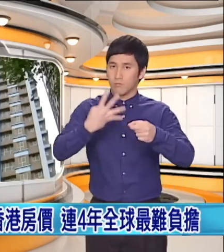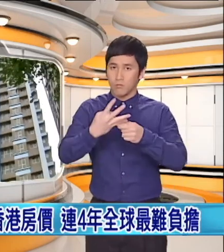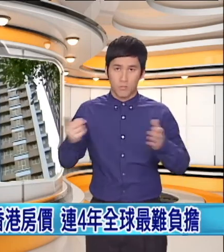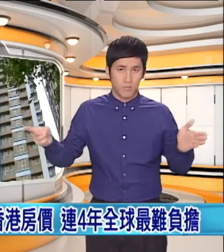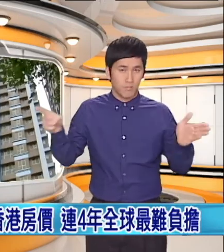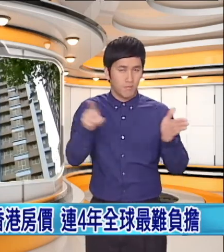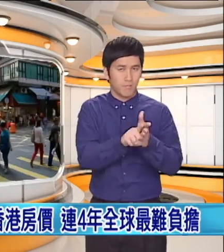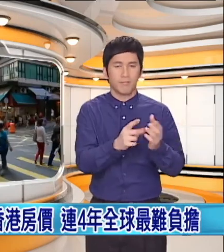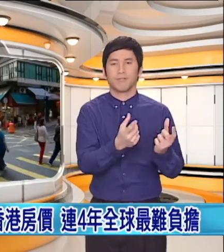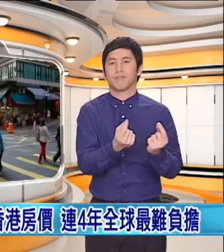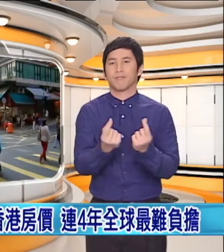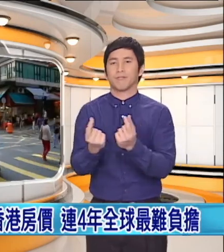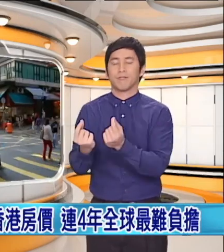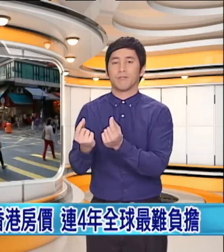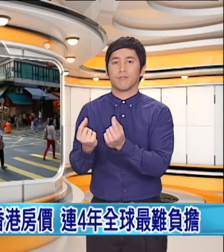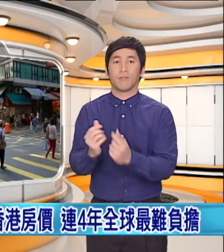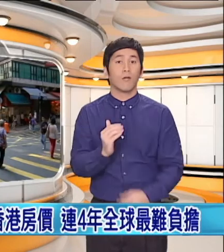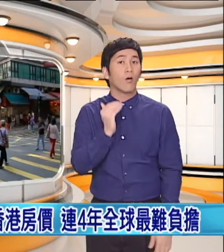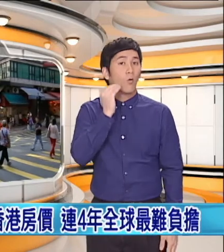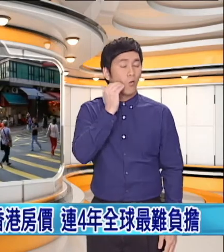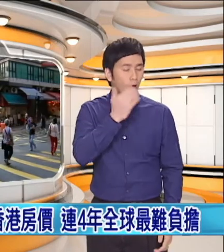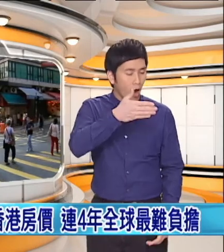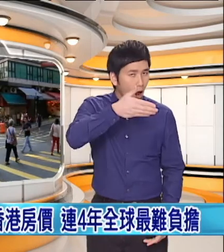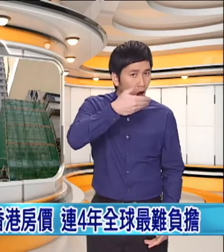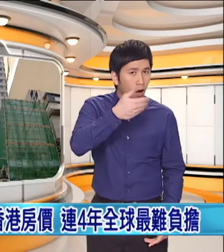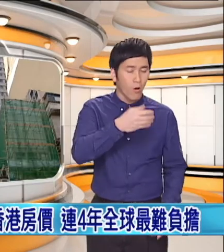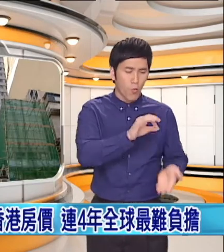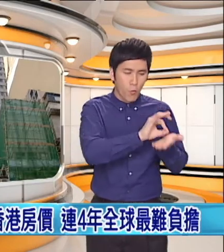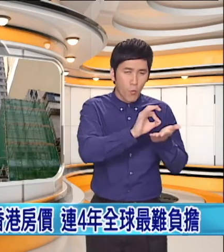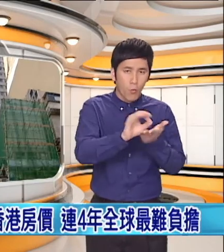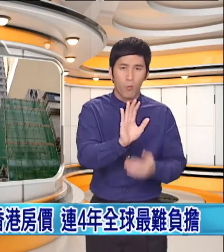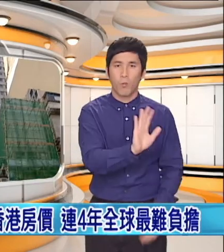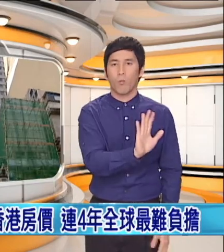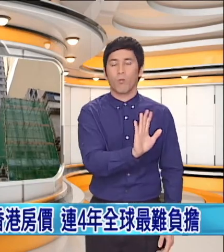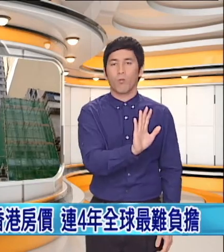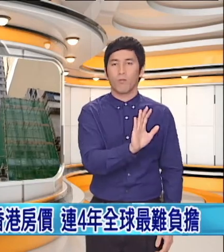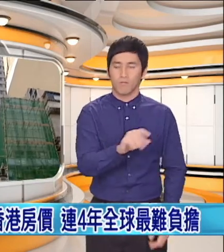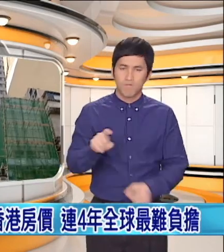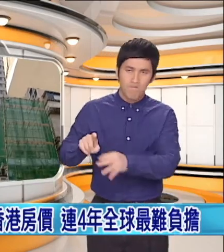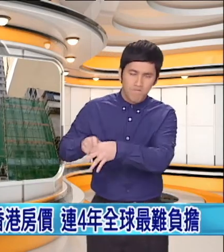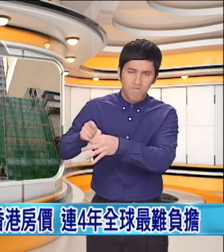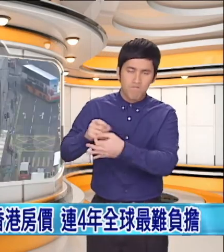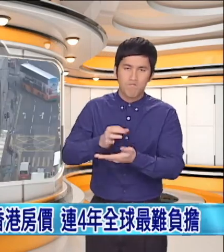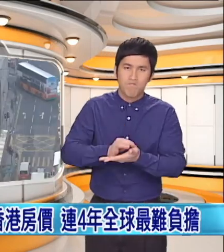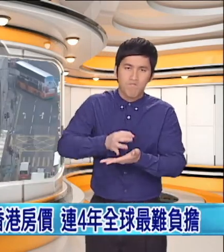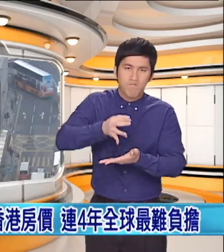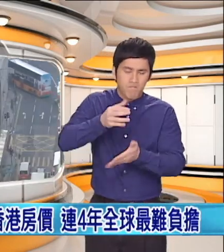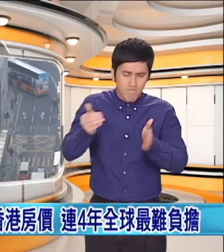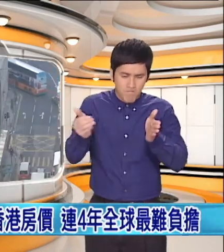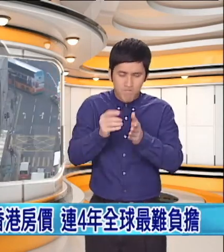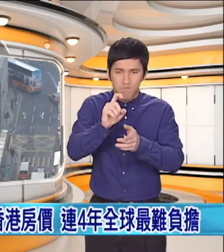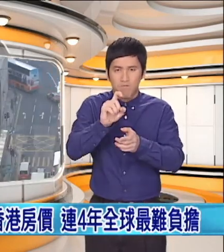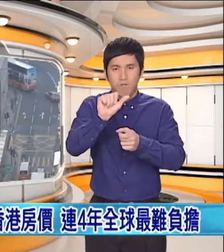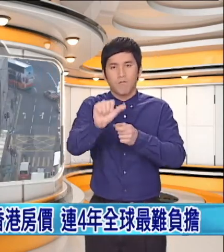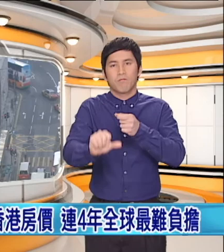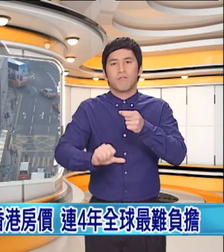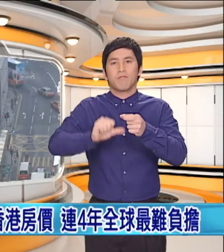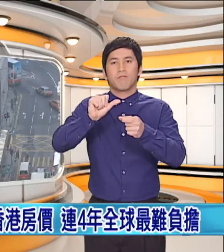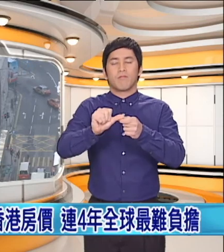蝉联房价最不亲民的榜首，房价所得比 14.9 倍，也就是要不吃不喝 14.9 年